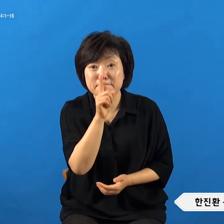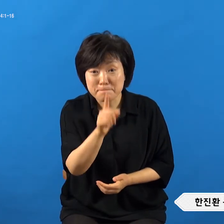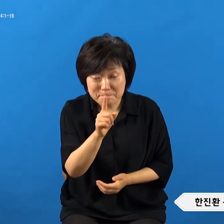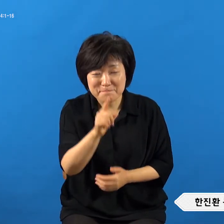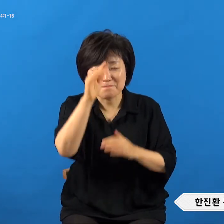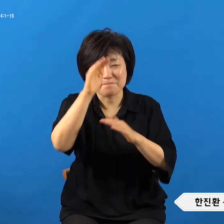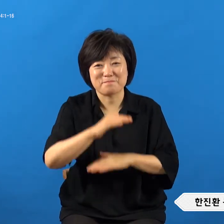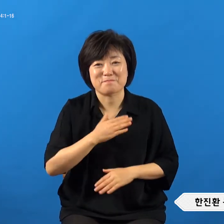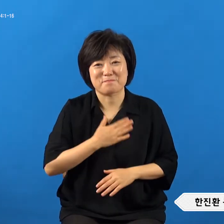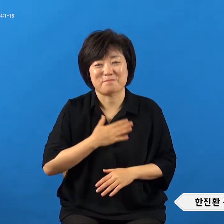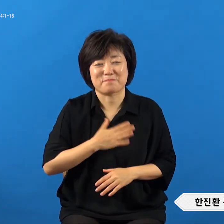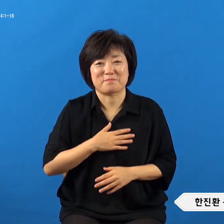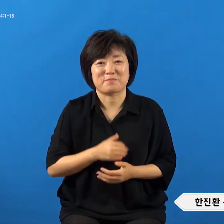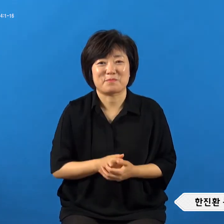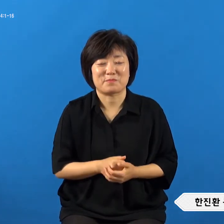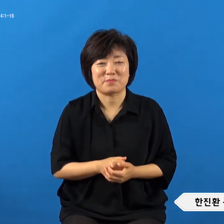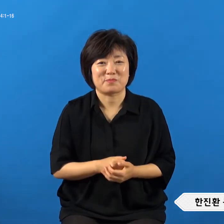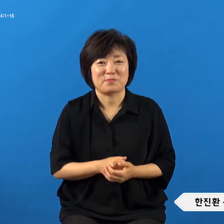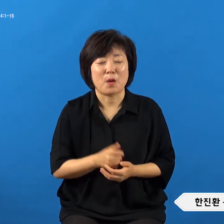무슨 말인지 여러분 아시죠?